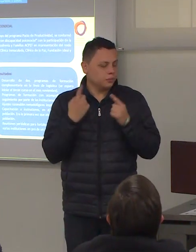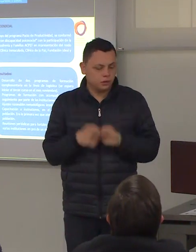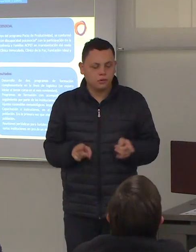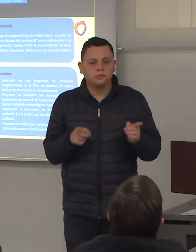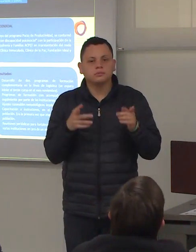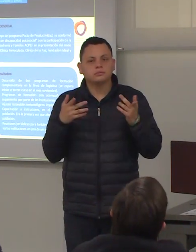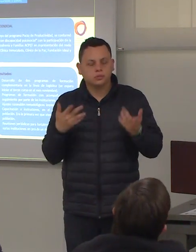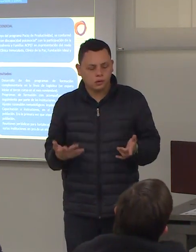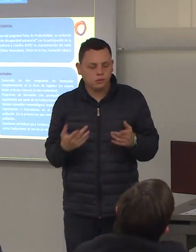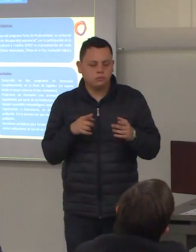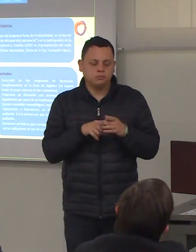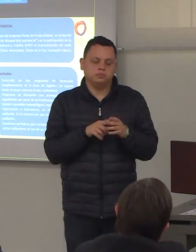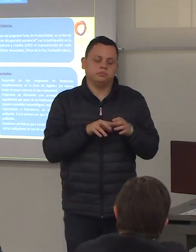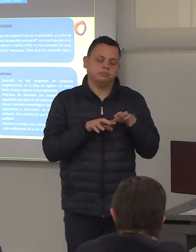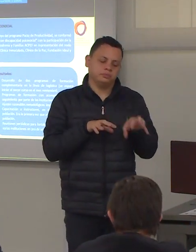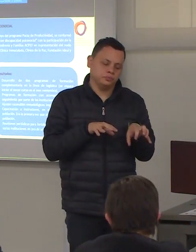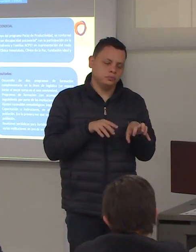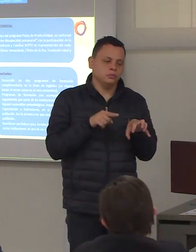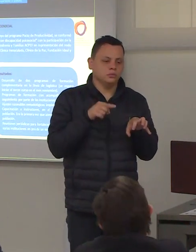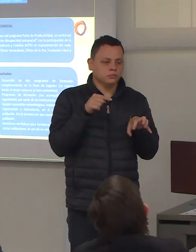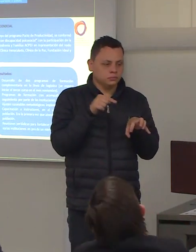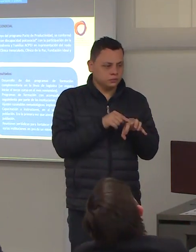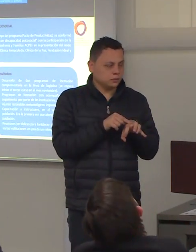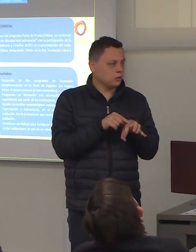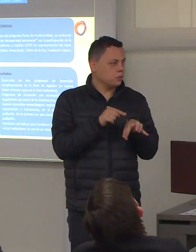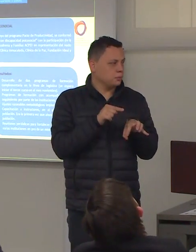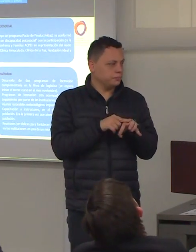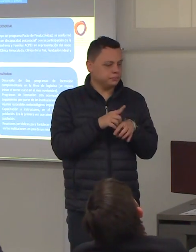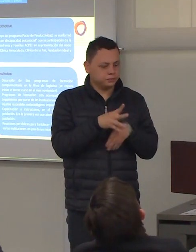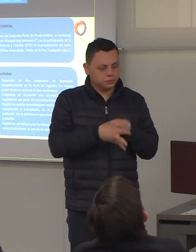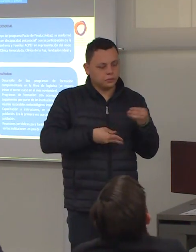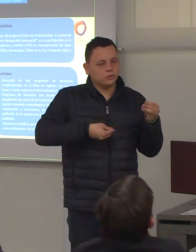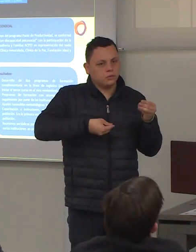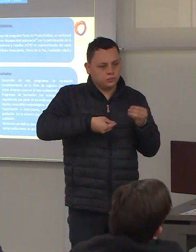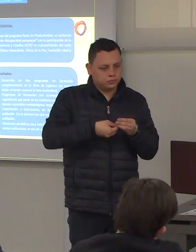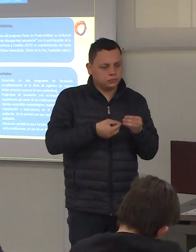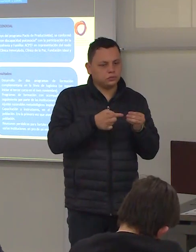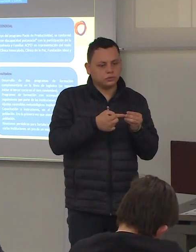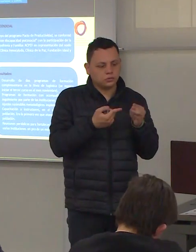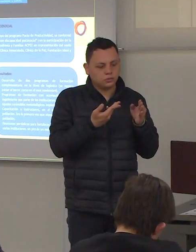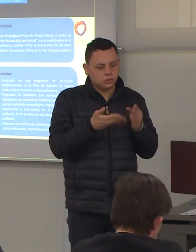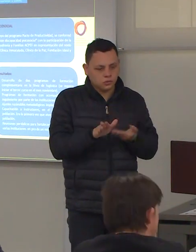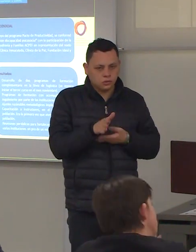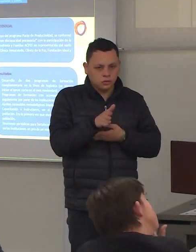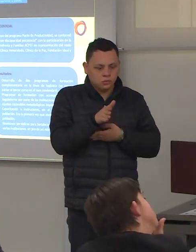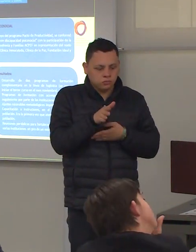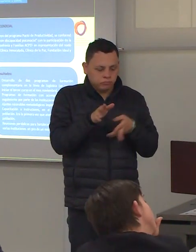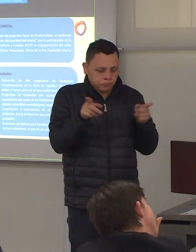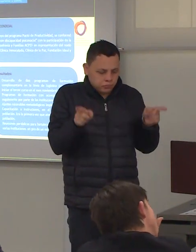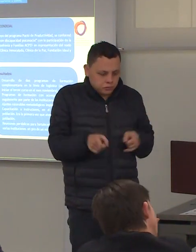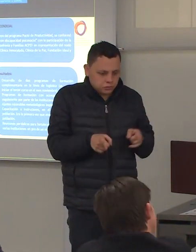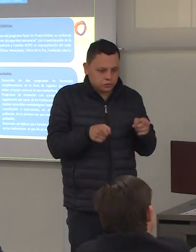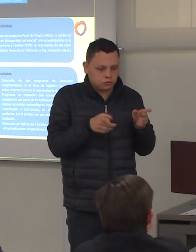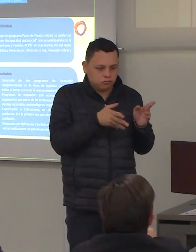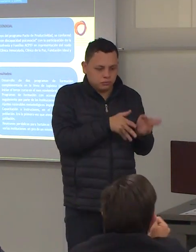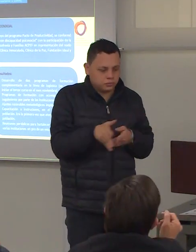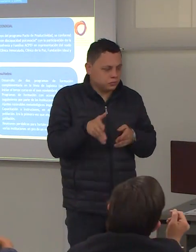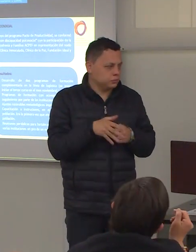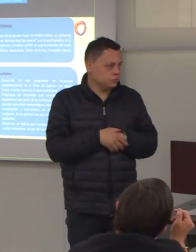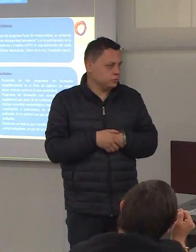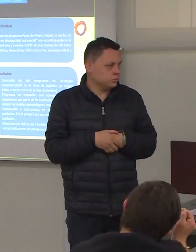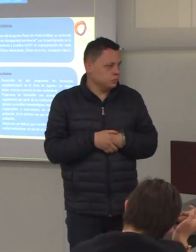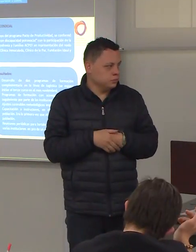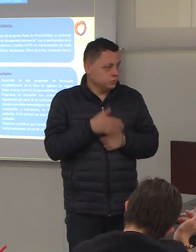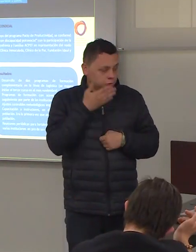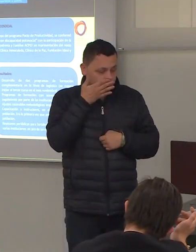empezáramos por partes, entonces empezamos a trabajar desde la complementaria, que son los cursos cortos, y la idea